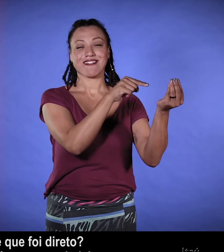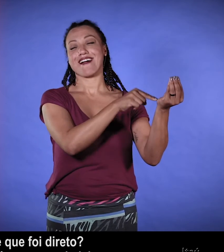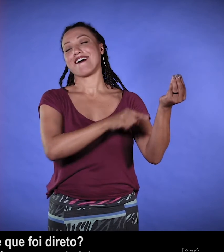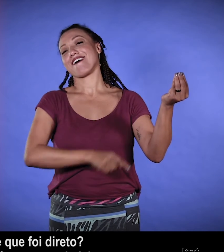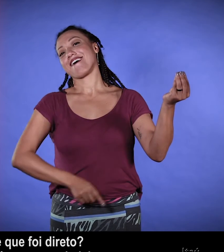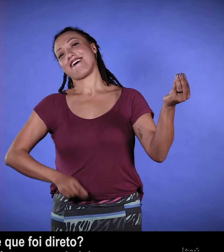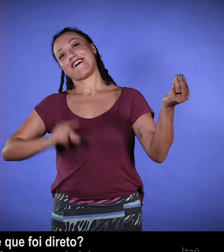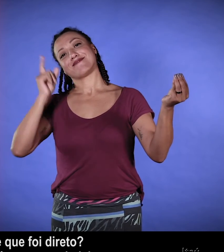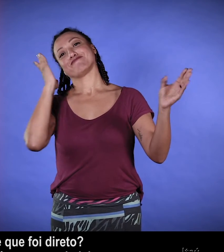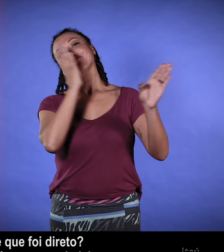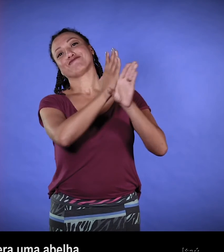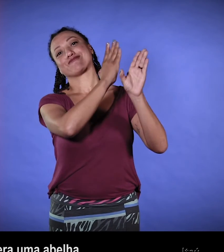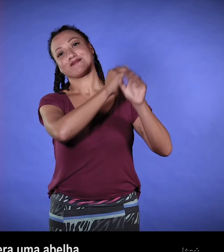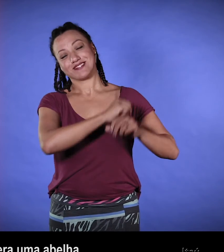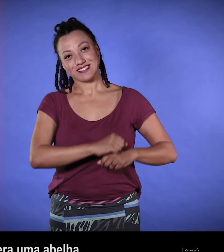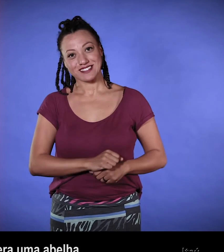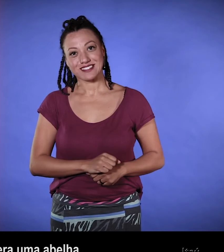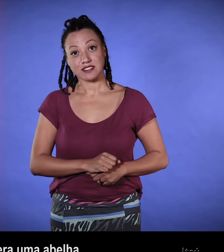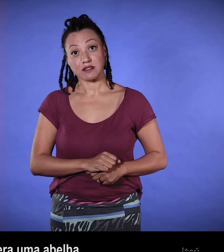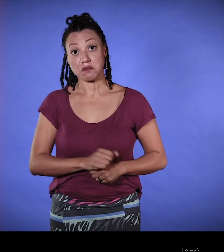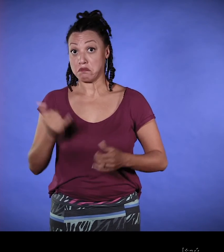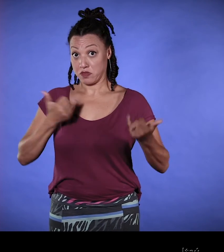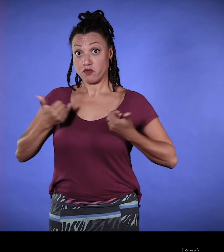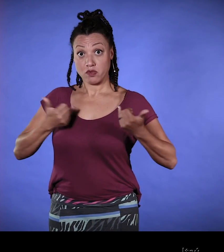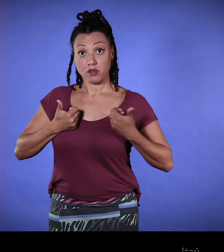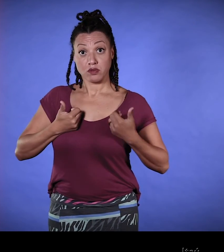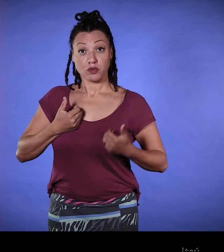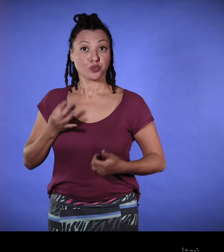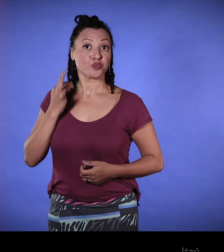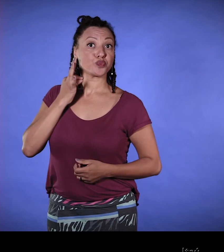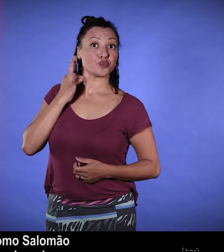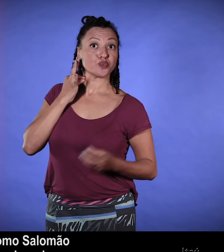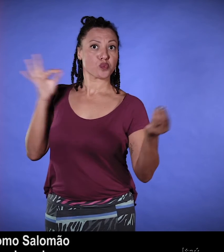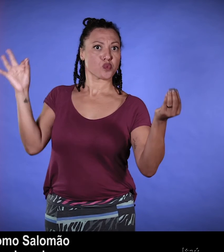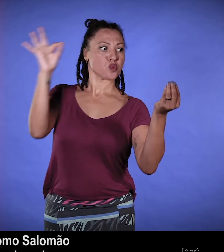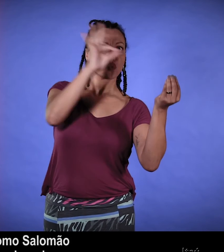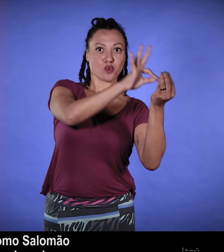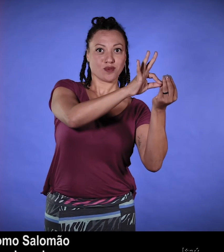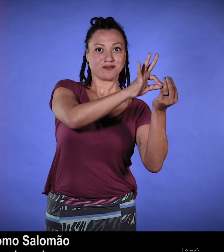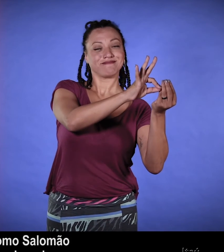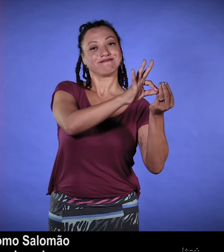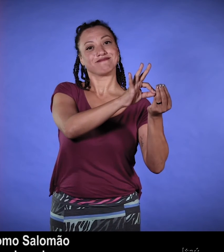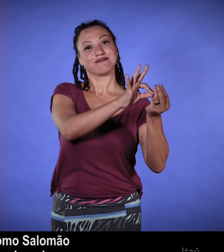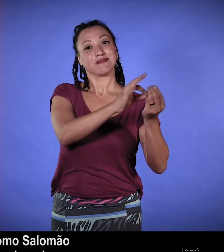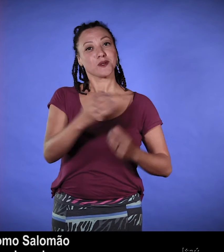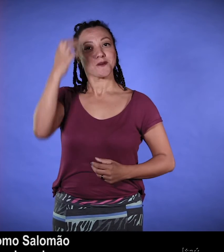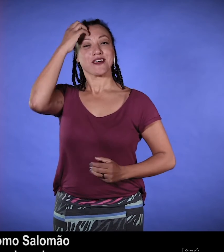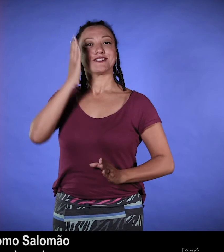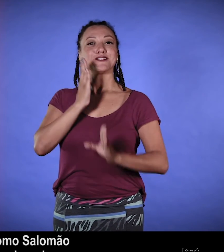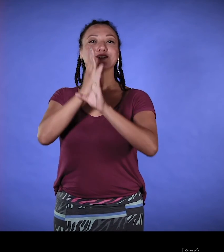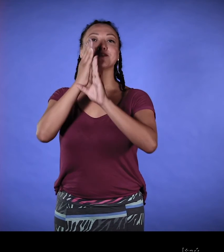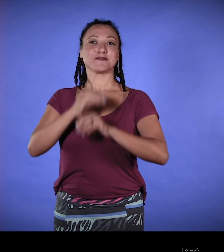ti! A rosa verdadeira. Alguns dizem que era uma abelha, né? E assim foi como Salomão descobriu